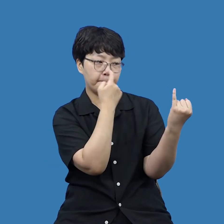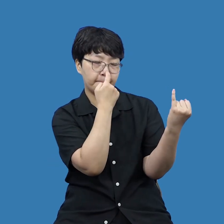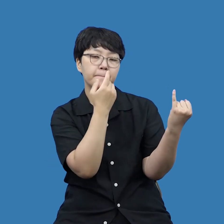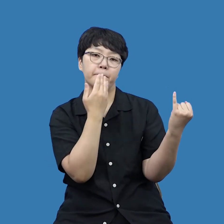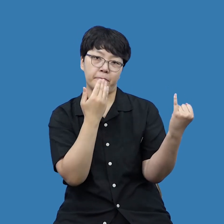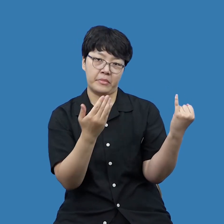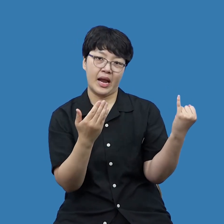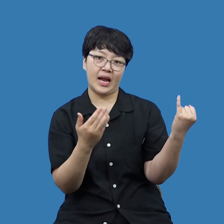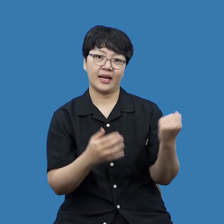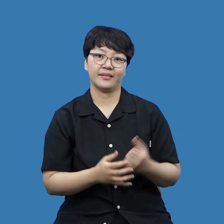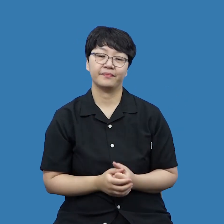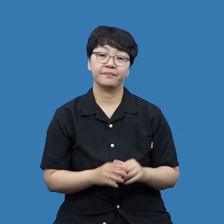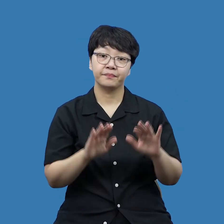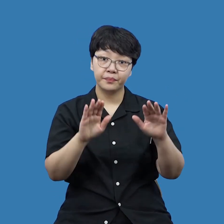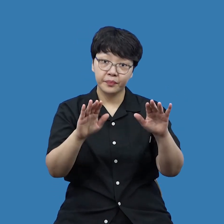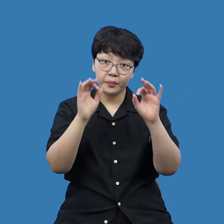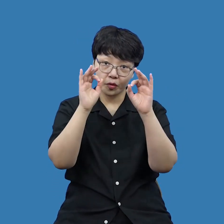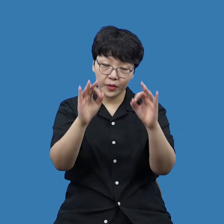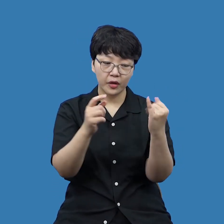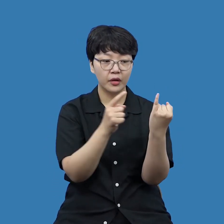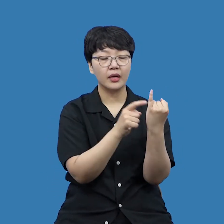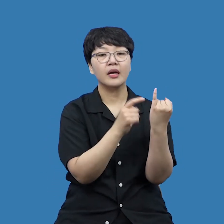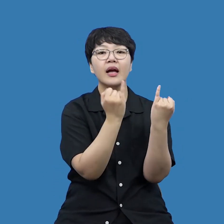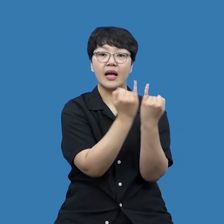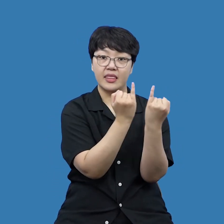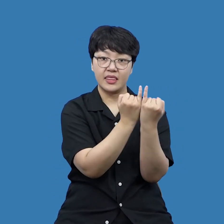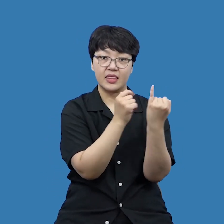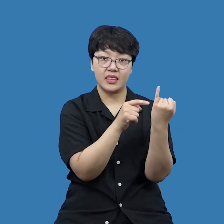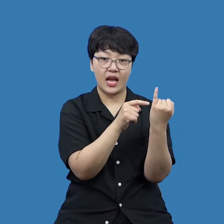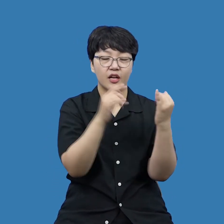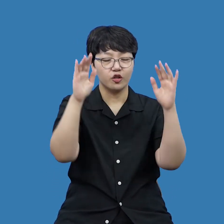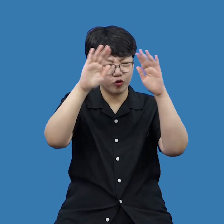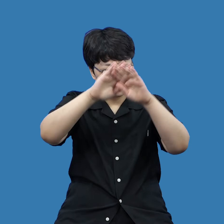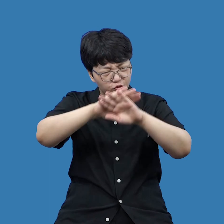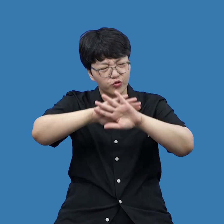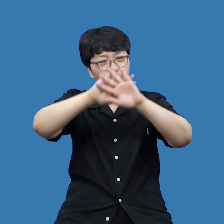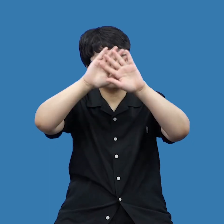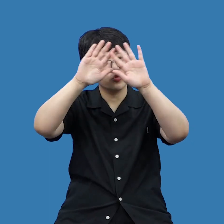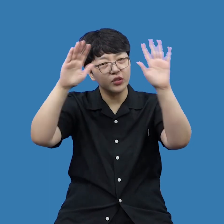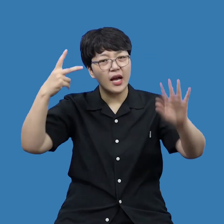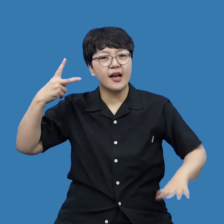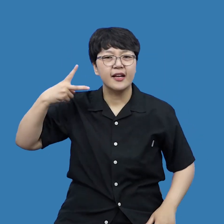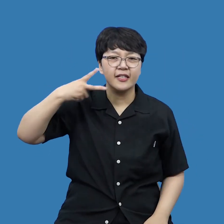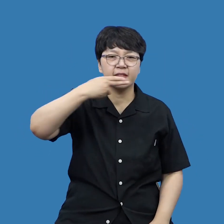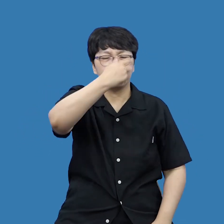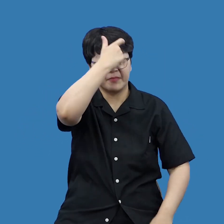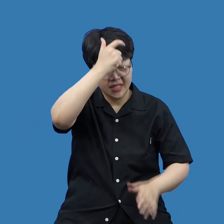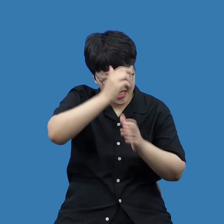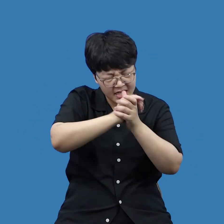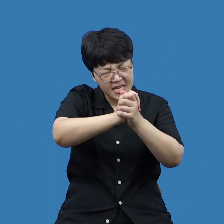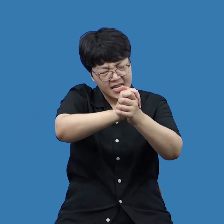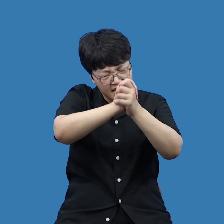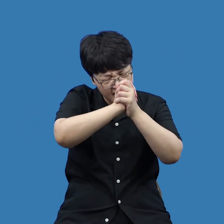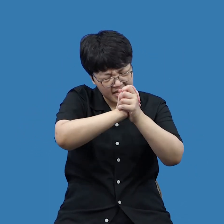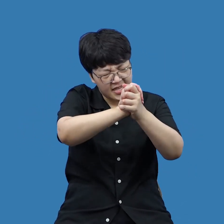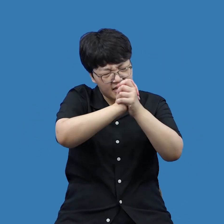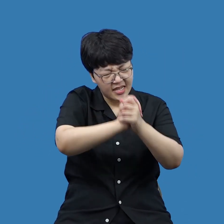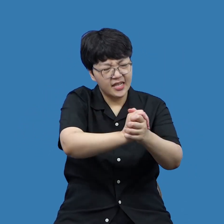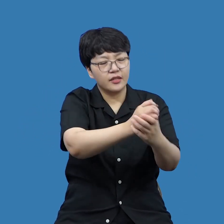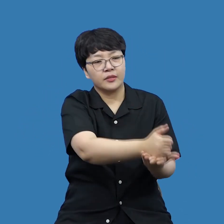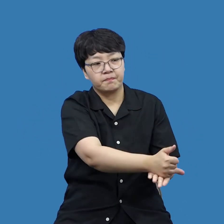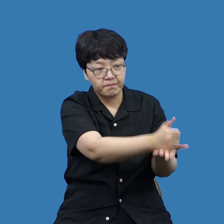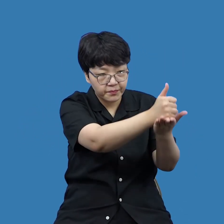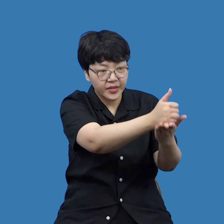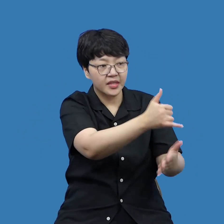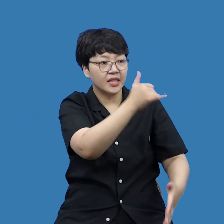본문에 보시면 안나는 주야로 금식하고 기도함으로 섬겼다